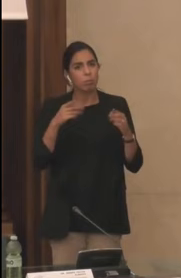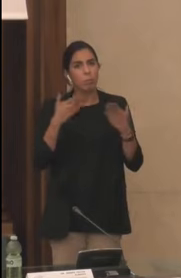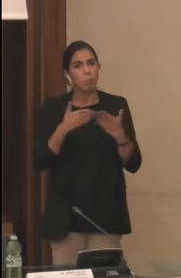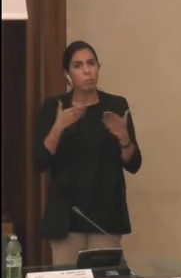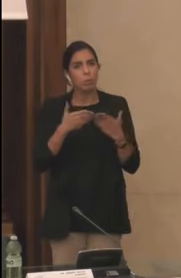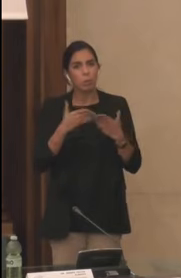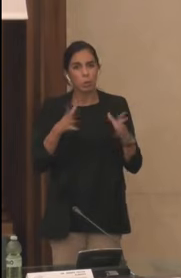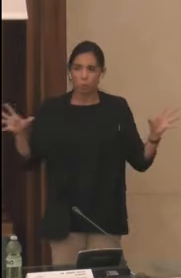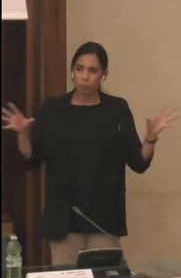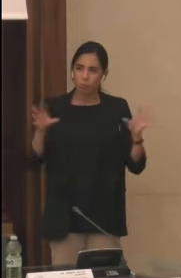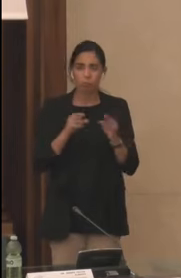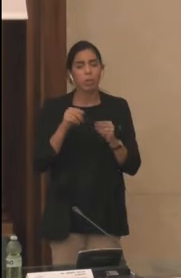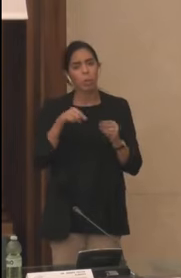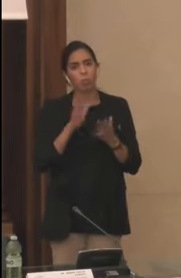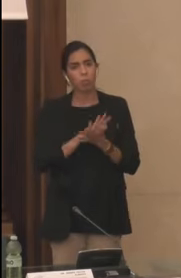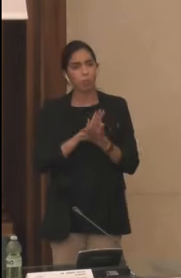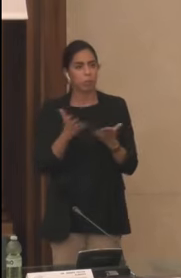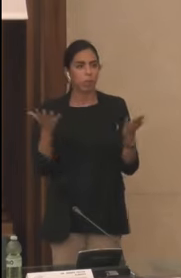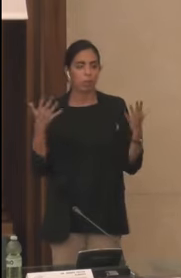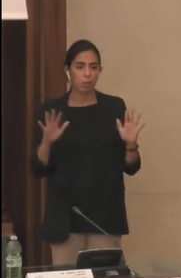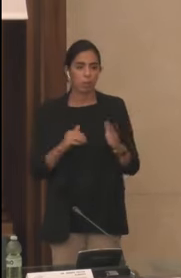No sé si se corre con...